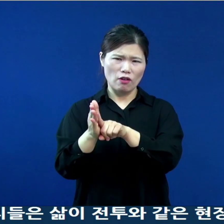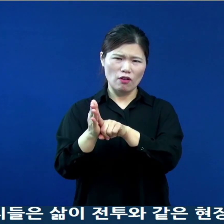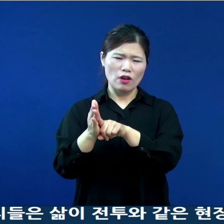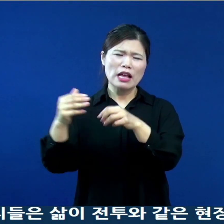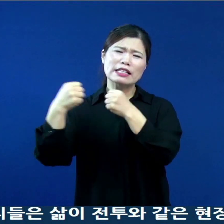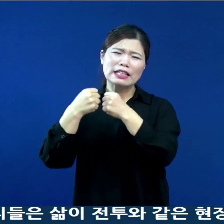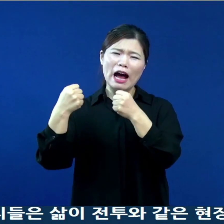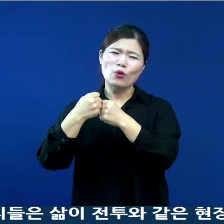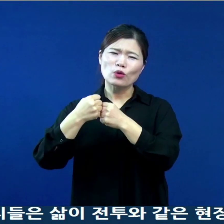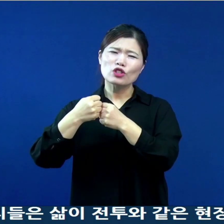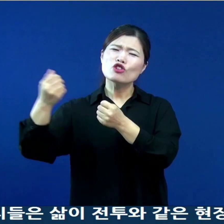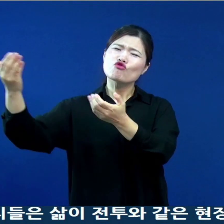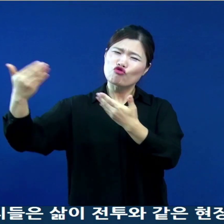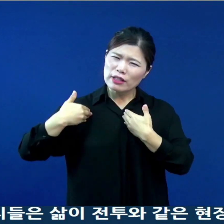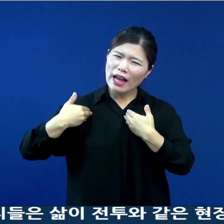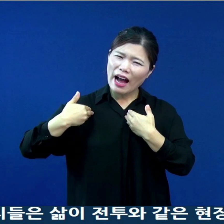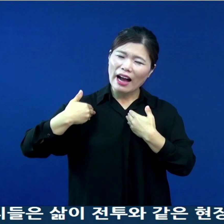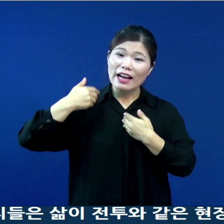적이 있으십니까?